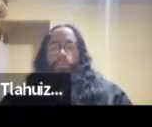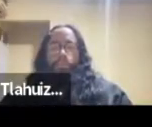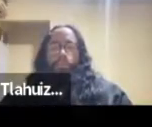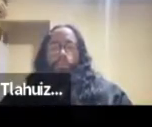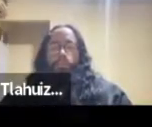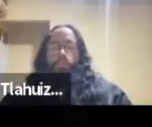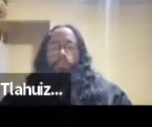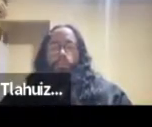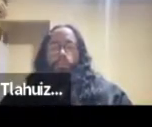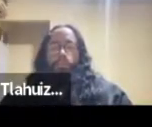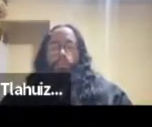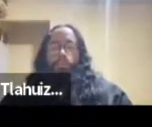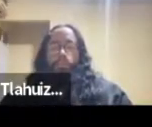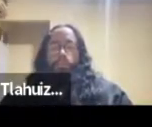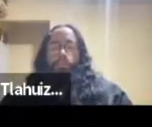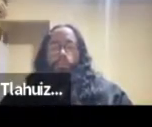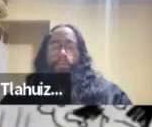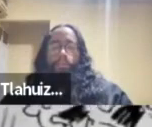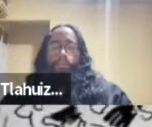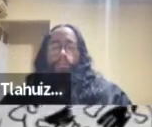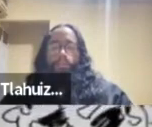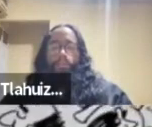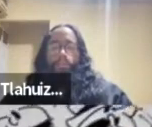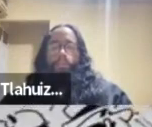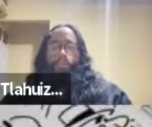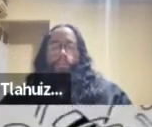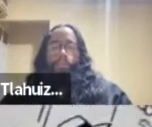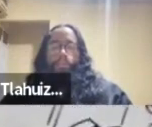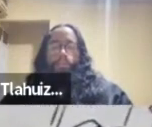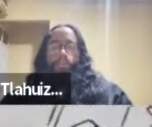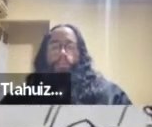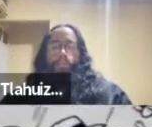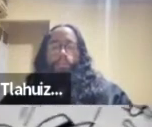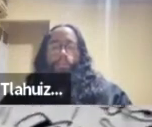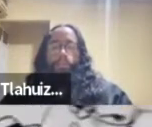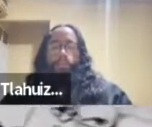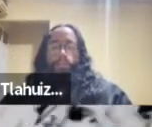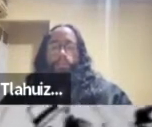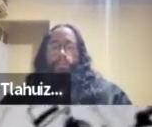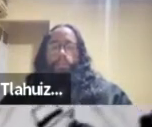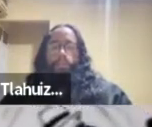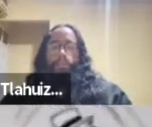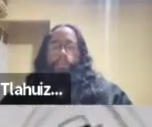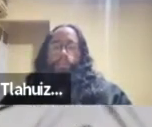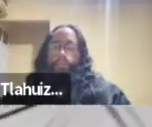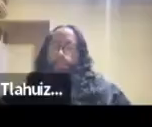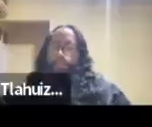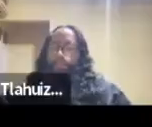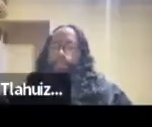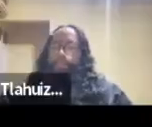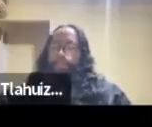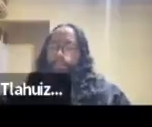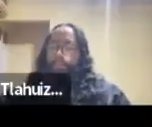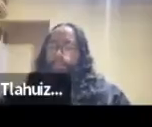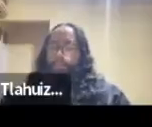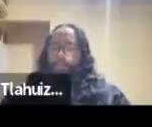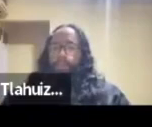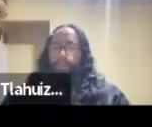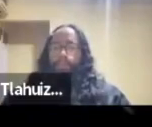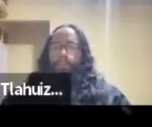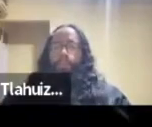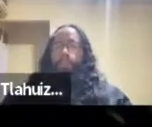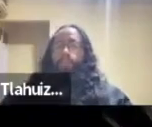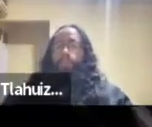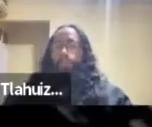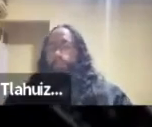74, 75, ya bien formalmente, el ingreso de este grupo de economistas al